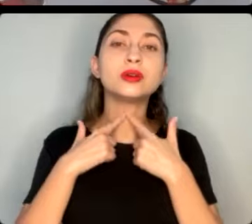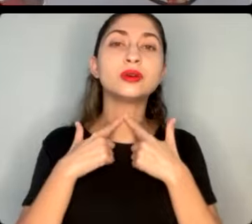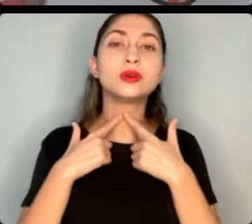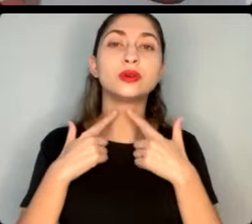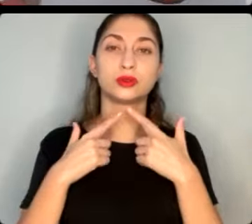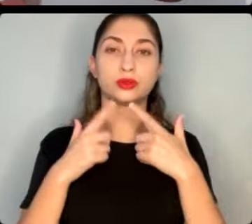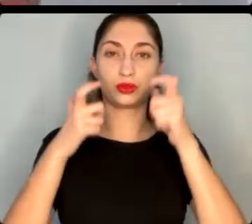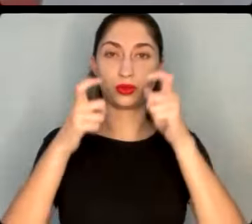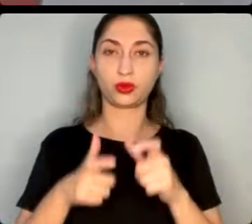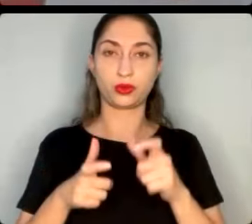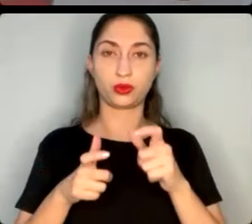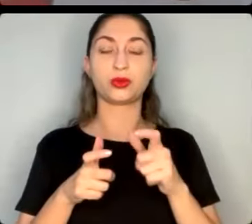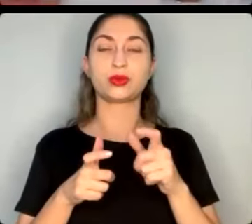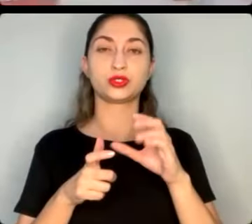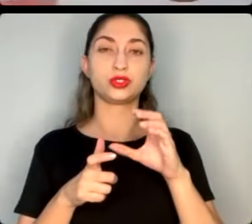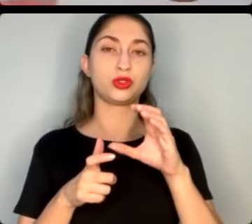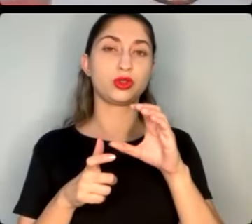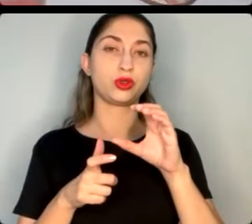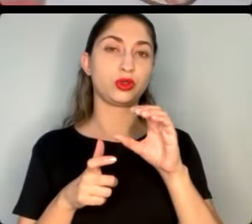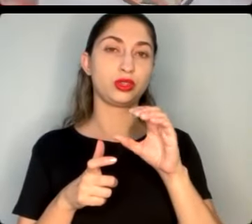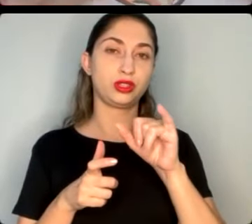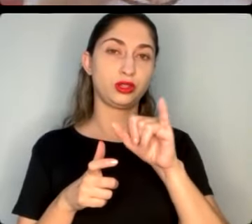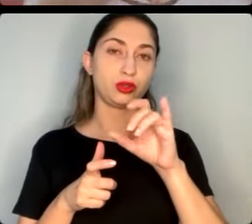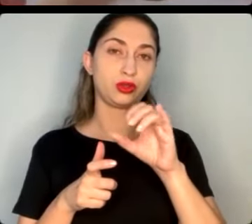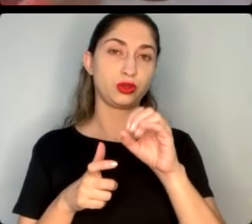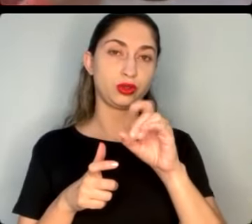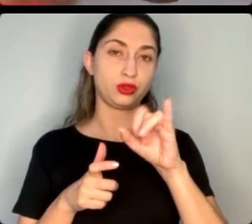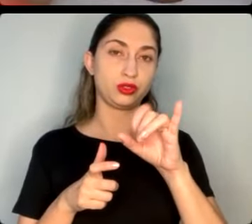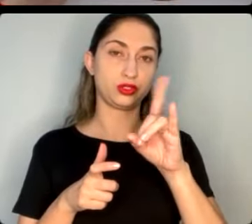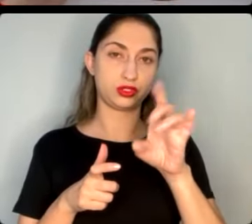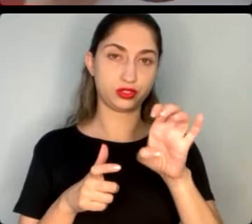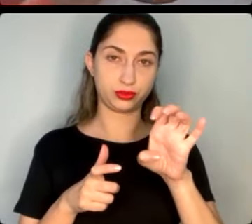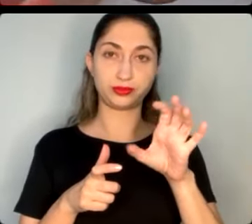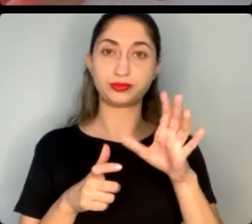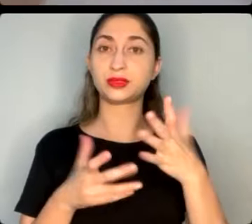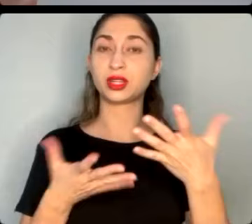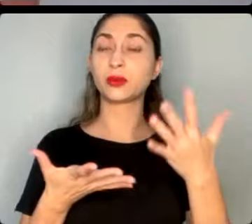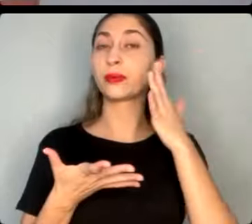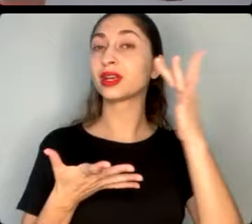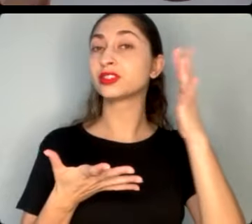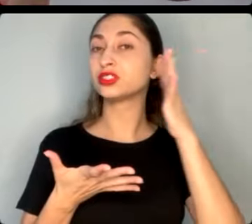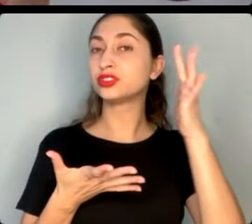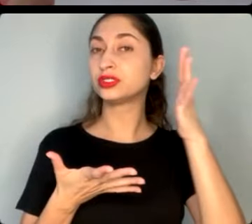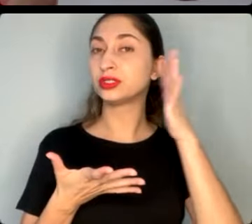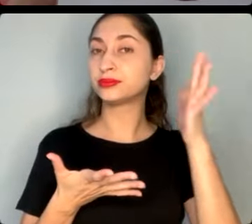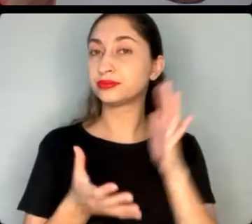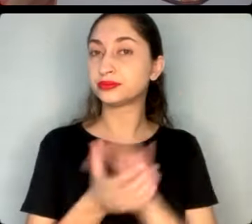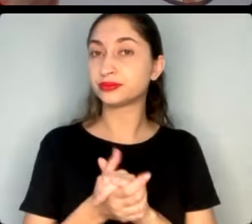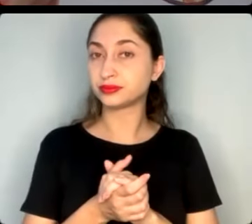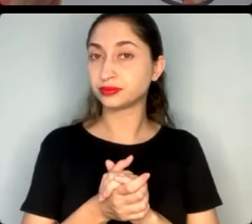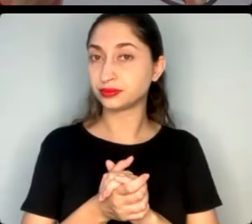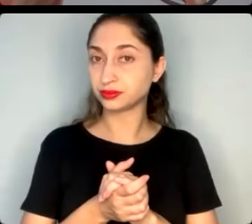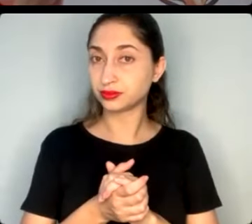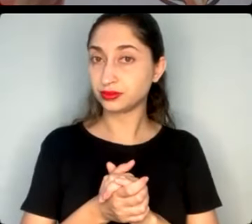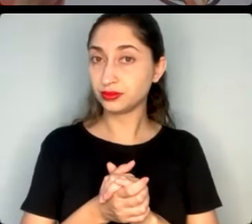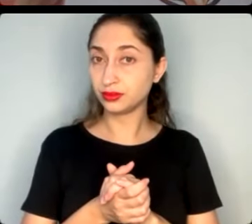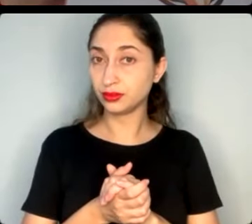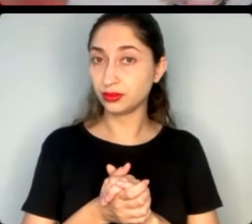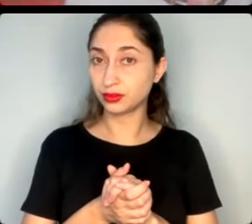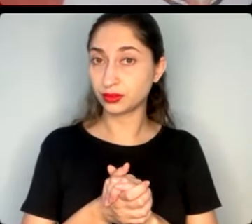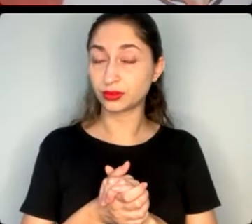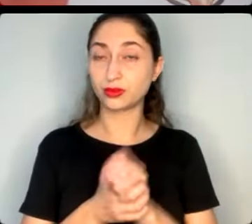do ocioide? Então, se você imagina, não é, esse círculo do